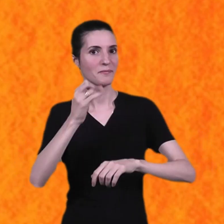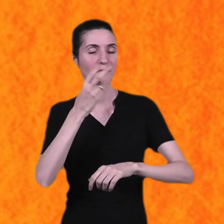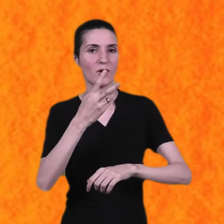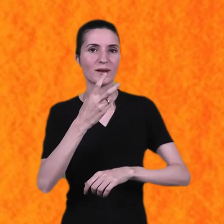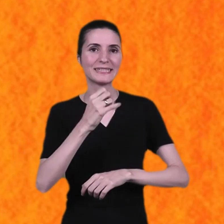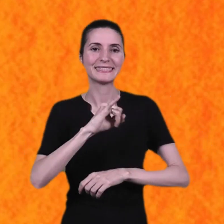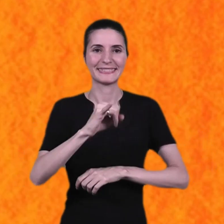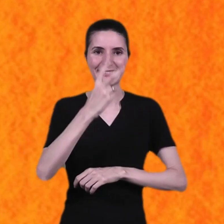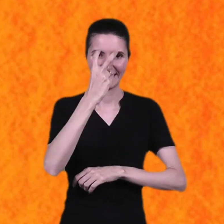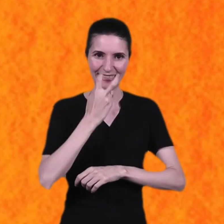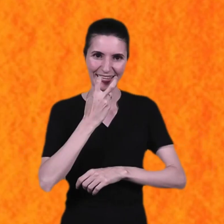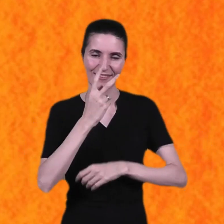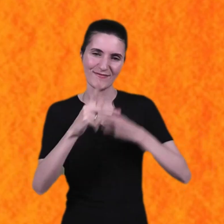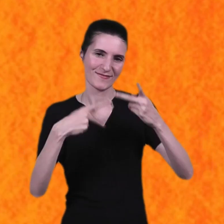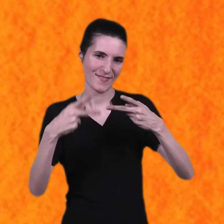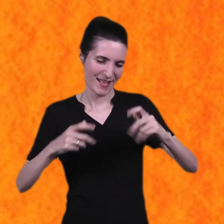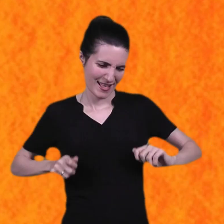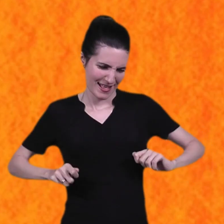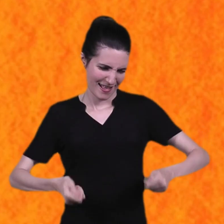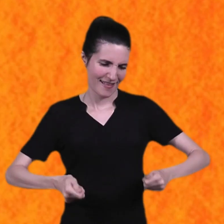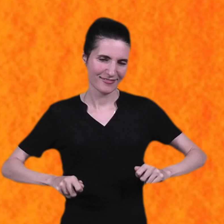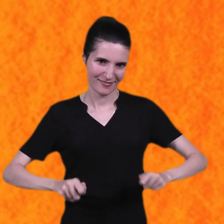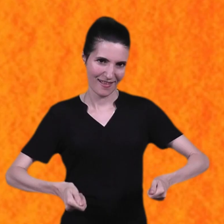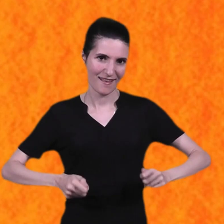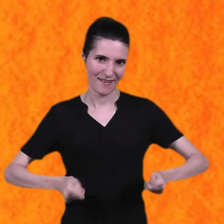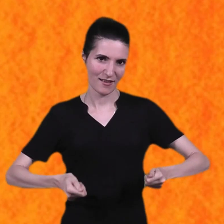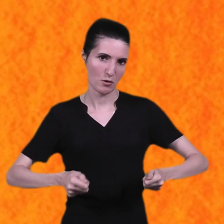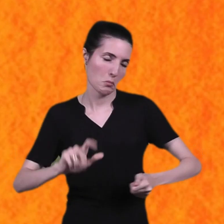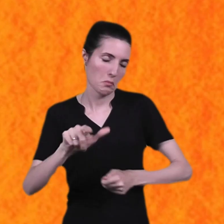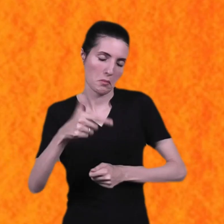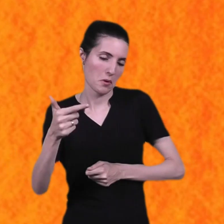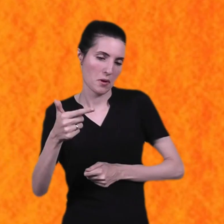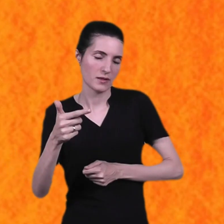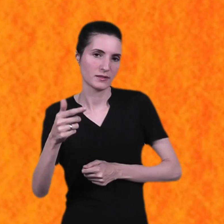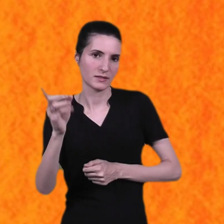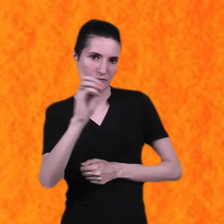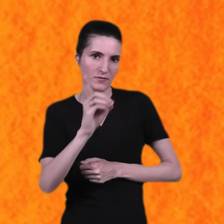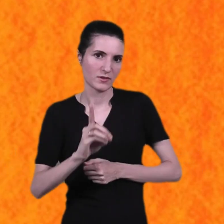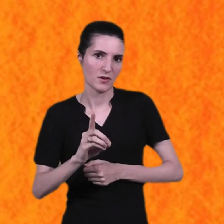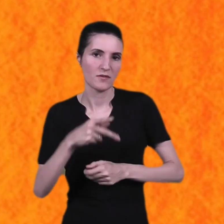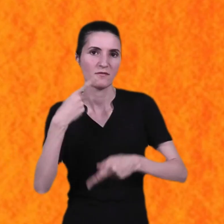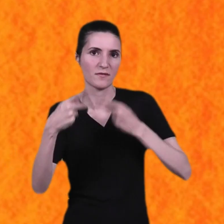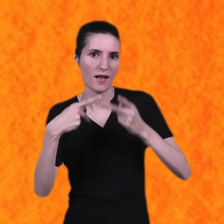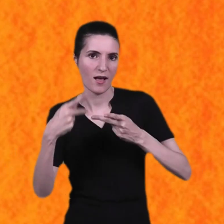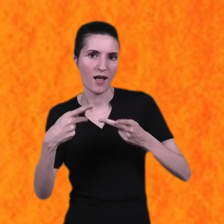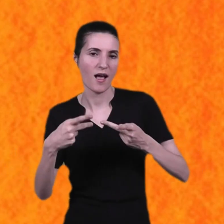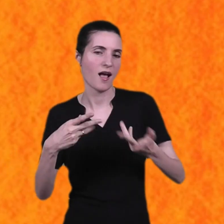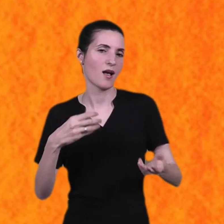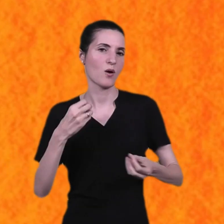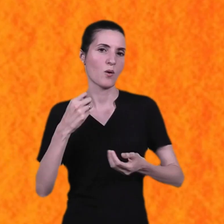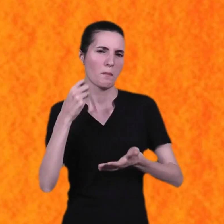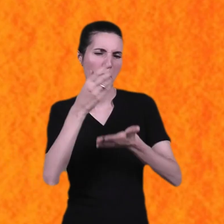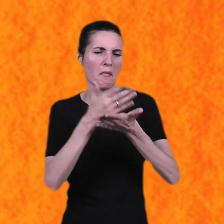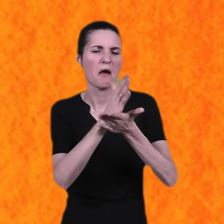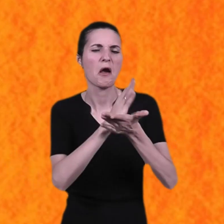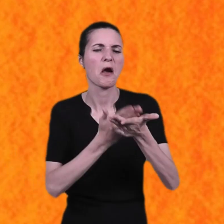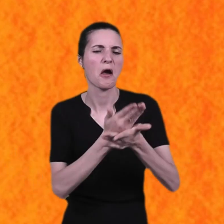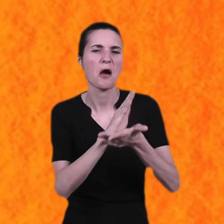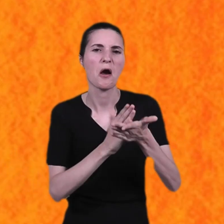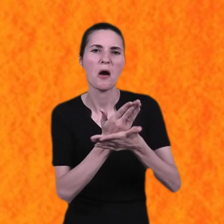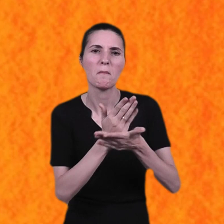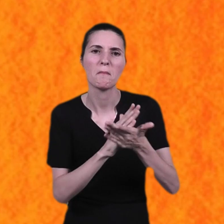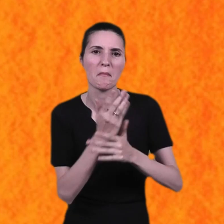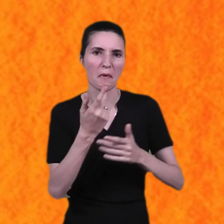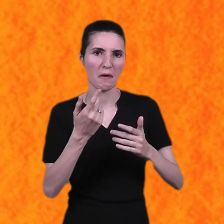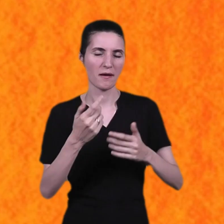que o cego e o cadeirante, né, entre tantos outros, mas falando desses dois, estão pedindo